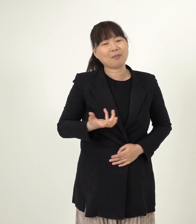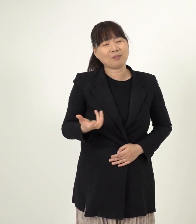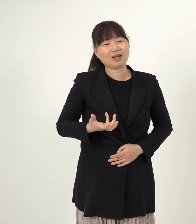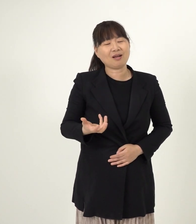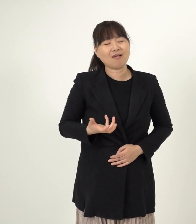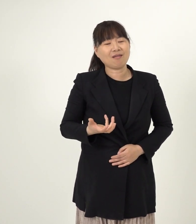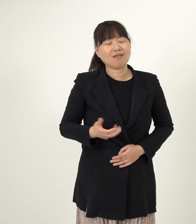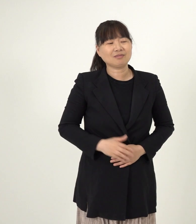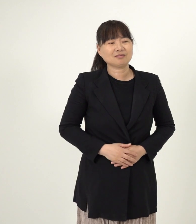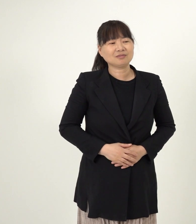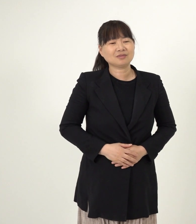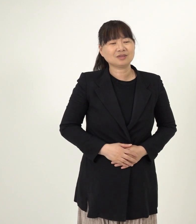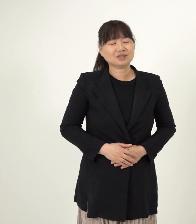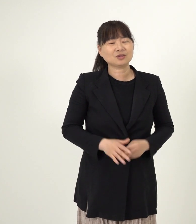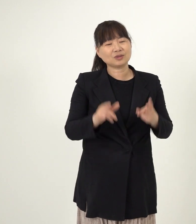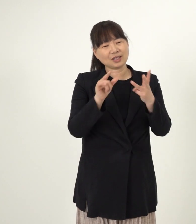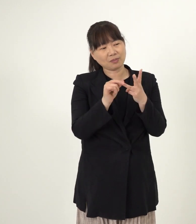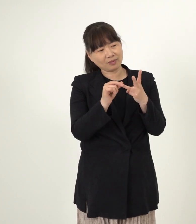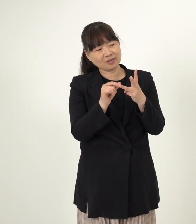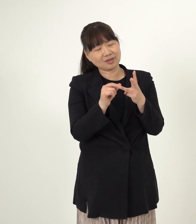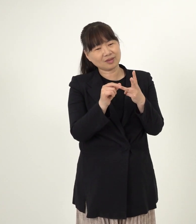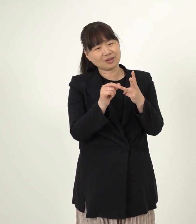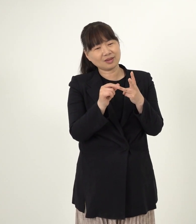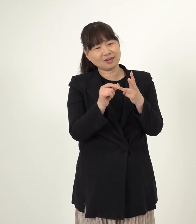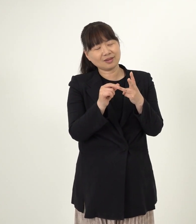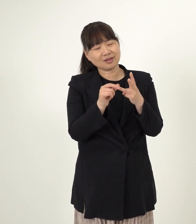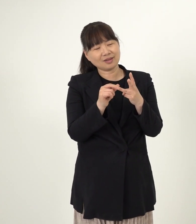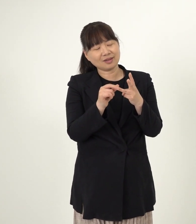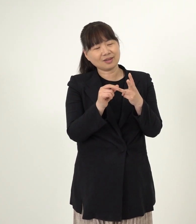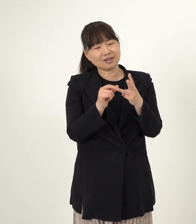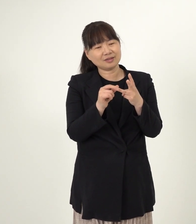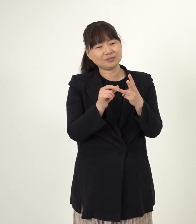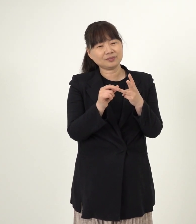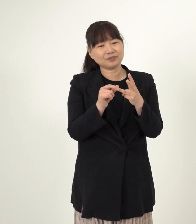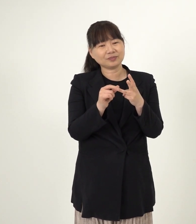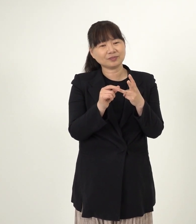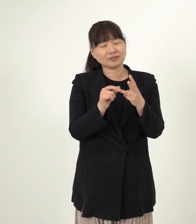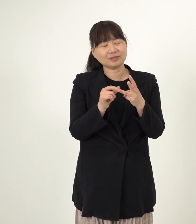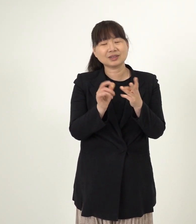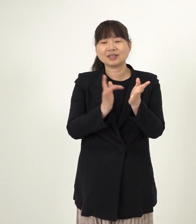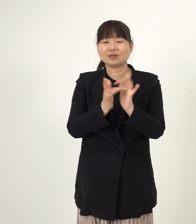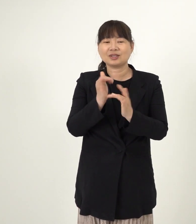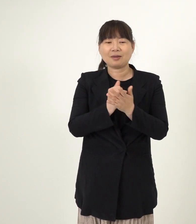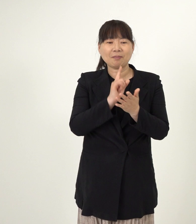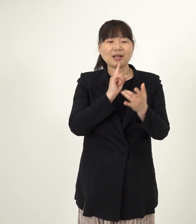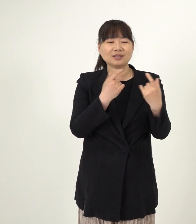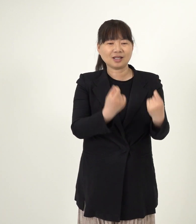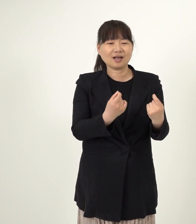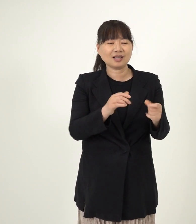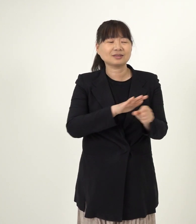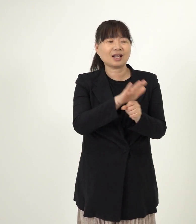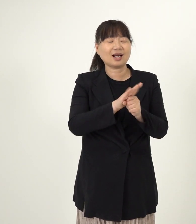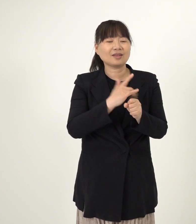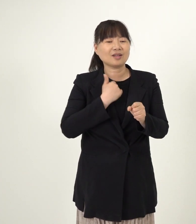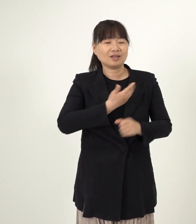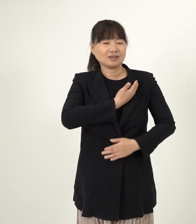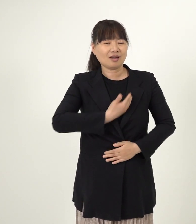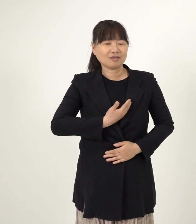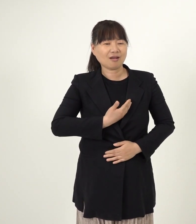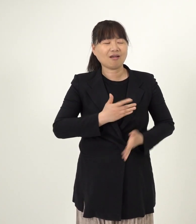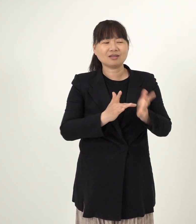무너지셨을까요? 그리고 3번째 당신의 예고처럼 사랑했던 제자가